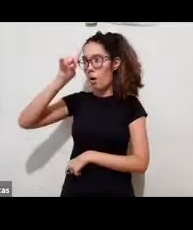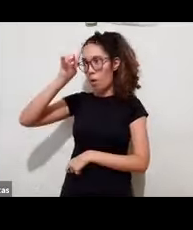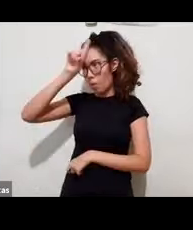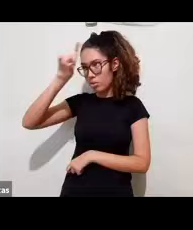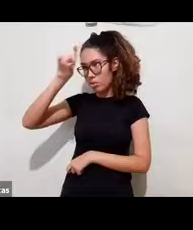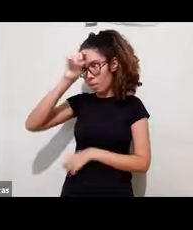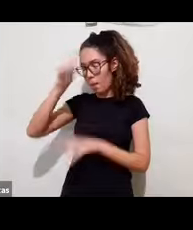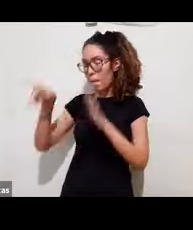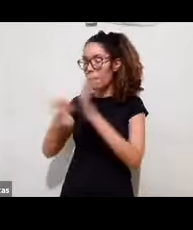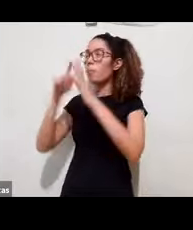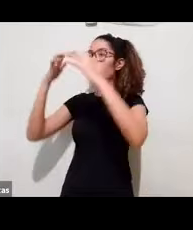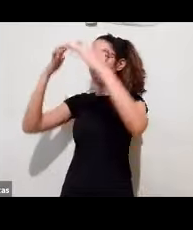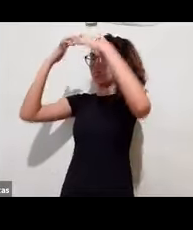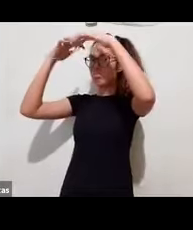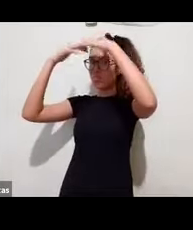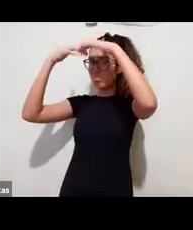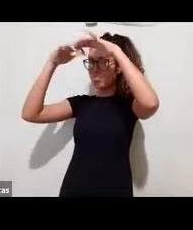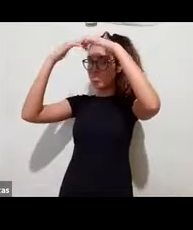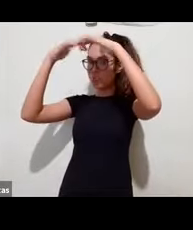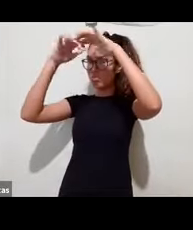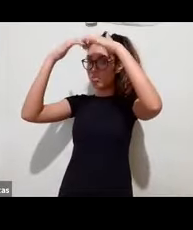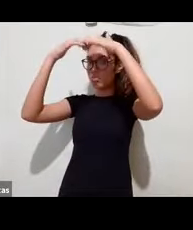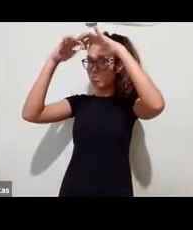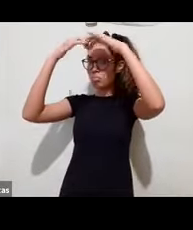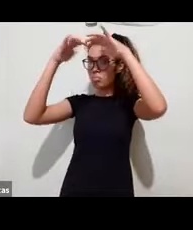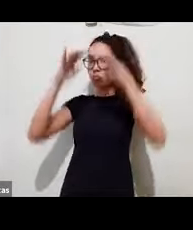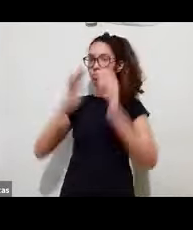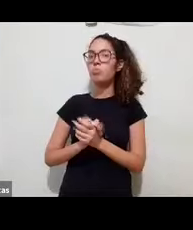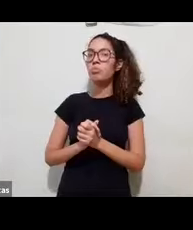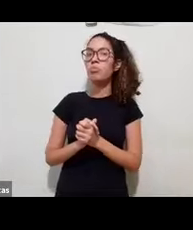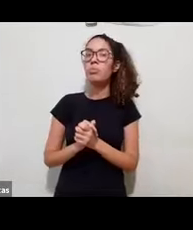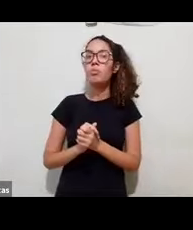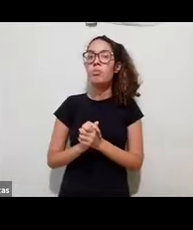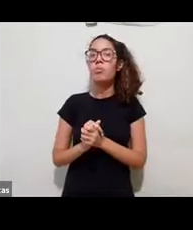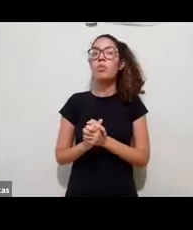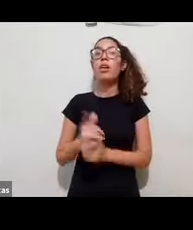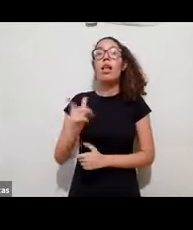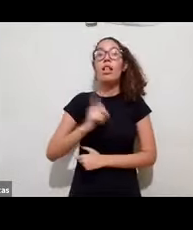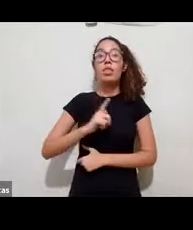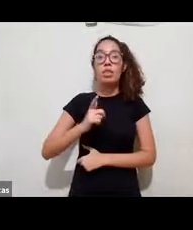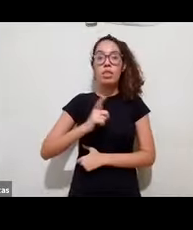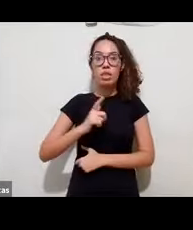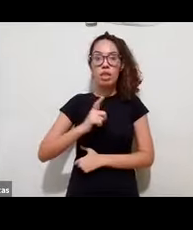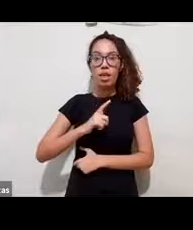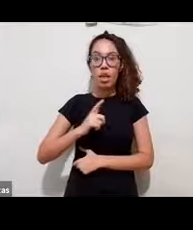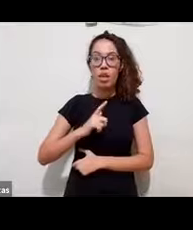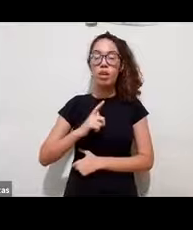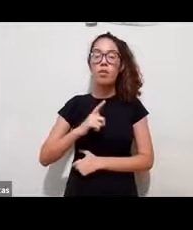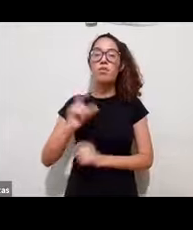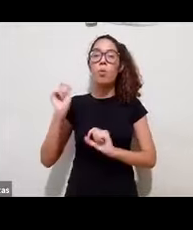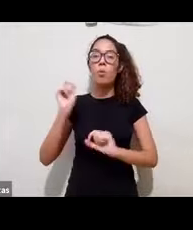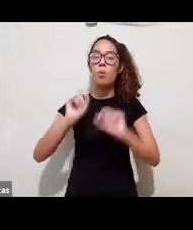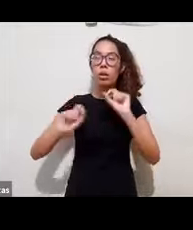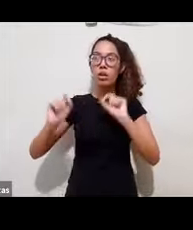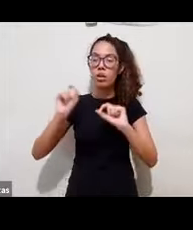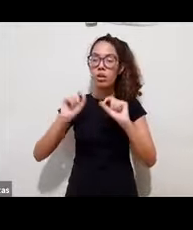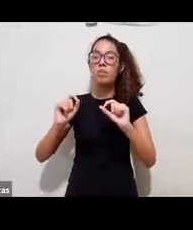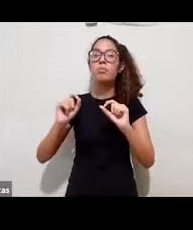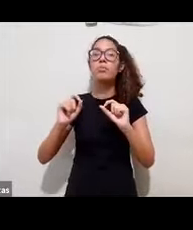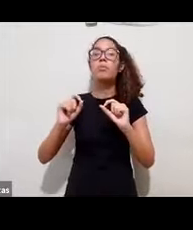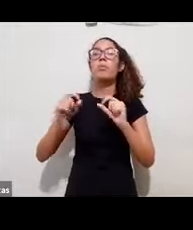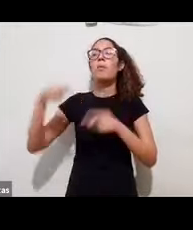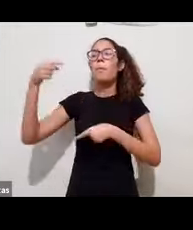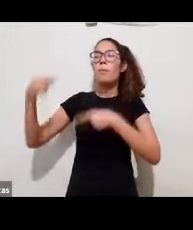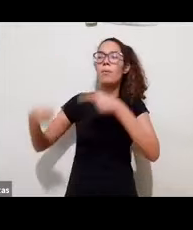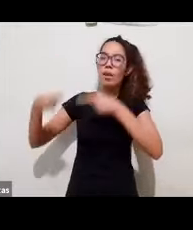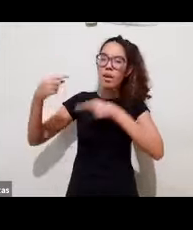de 2005. Né, esse movimento, essa política de saúde mental em Fortaleza, né, a gente sabe que